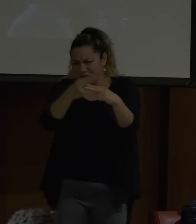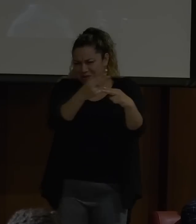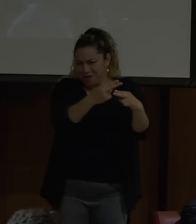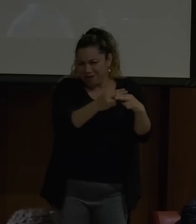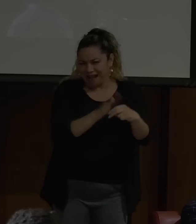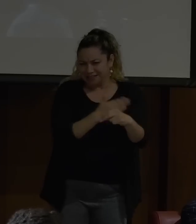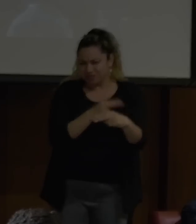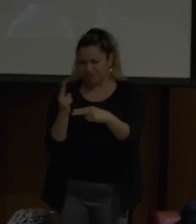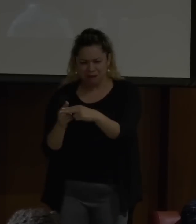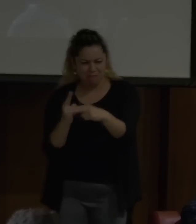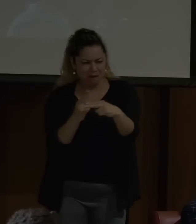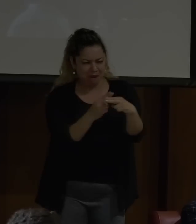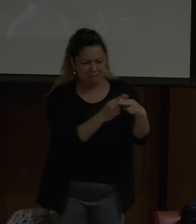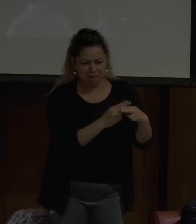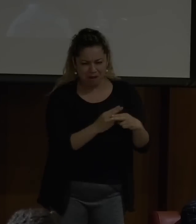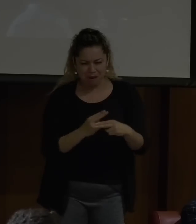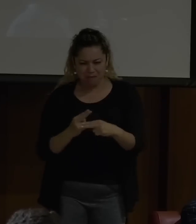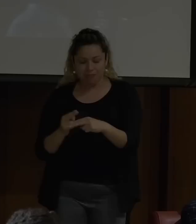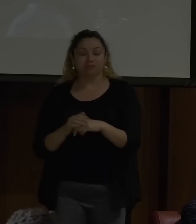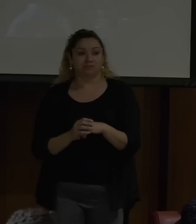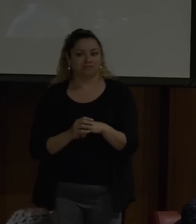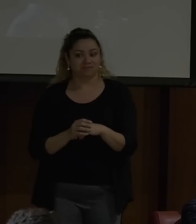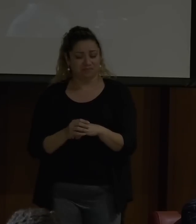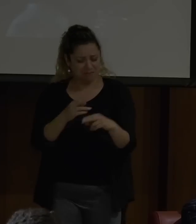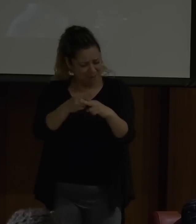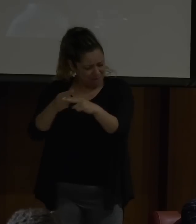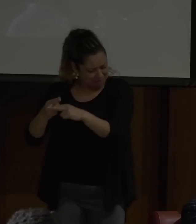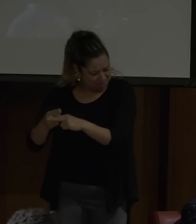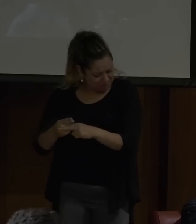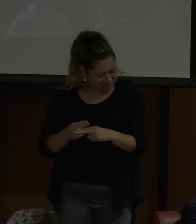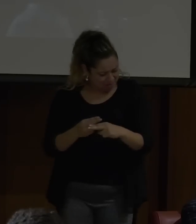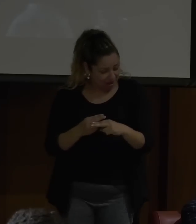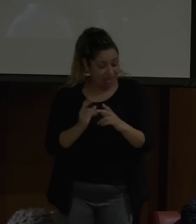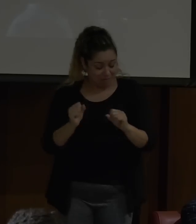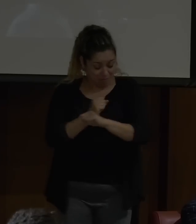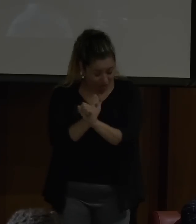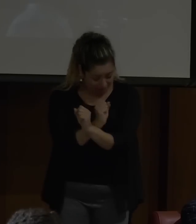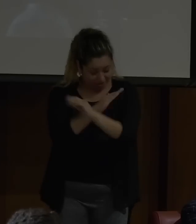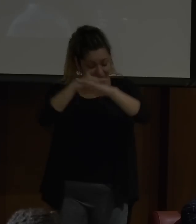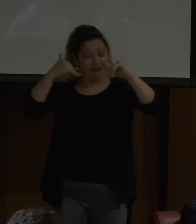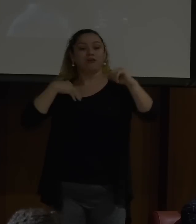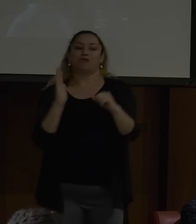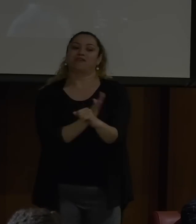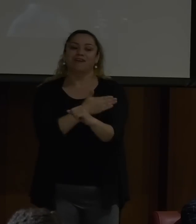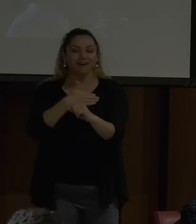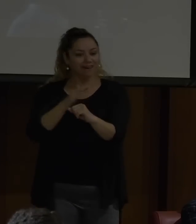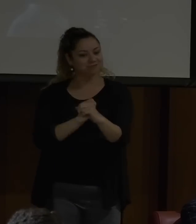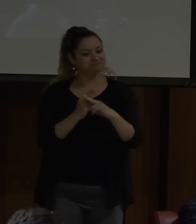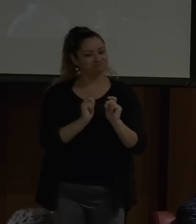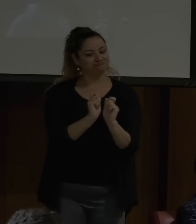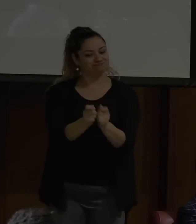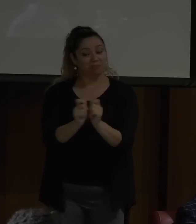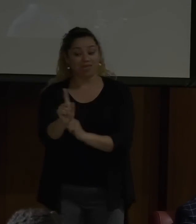Ferreira en la lidia. Antes del amanecer yo canto con buena fortuna y vive en Tocaimo una